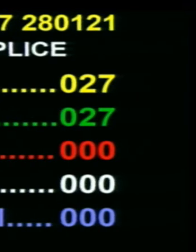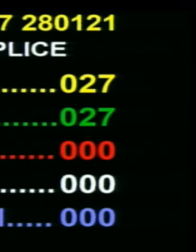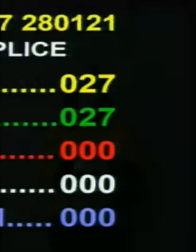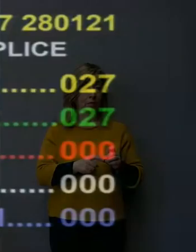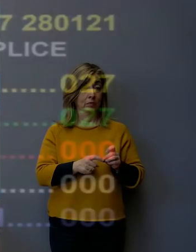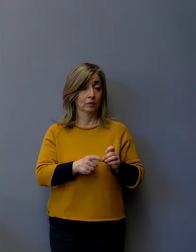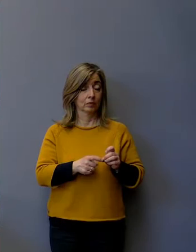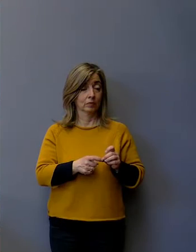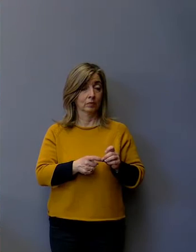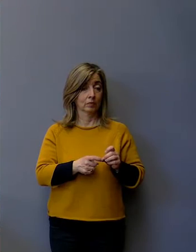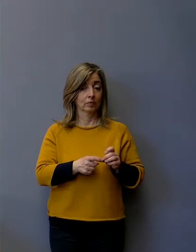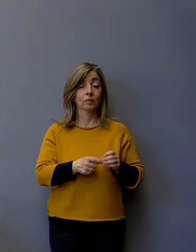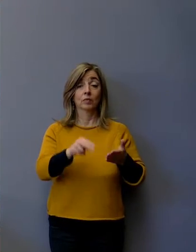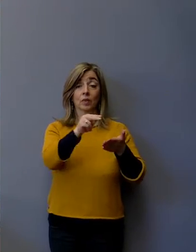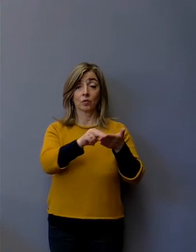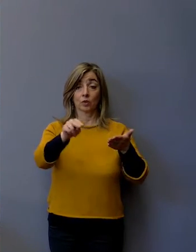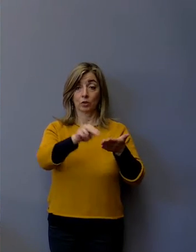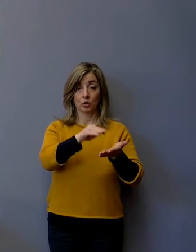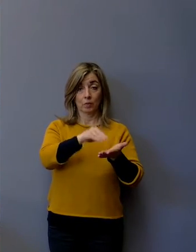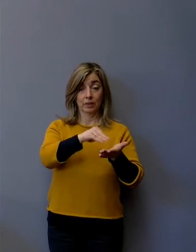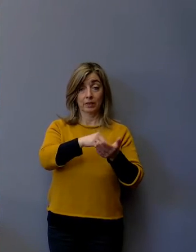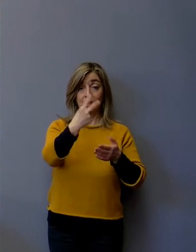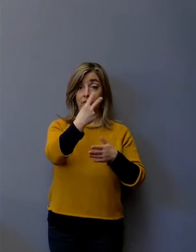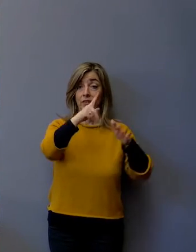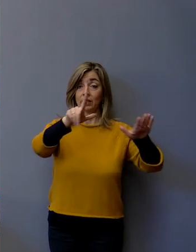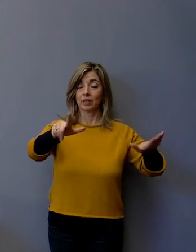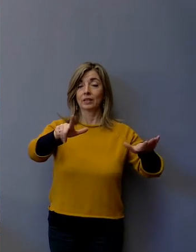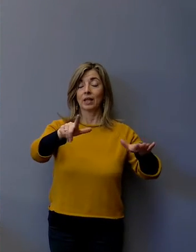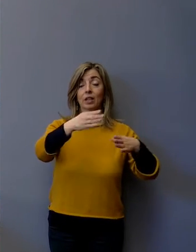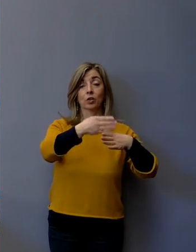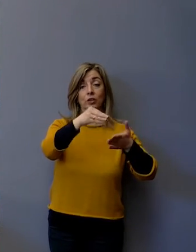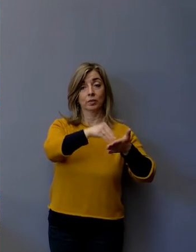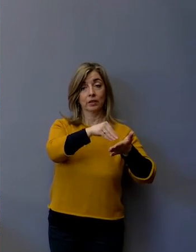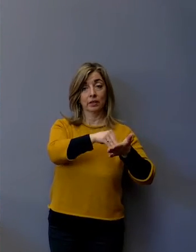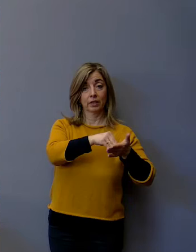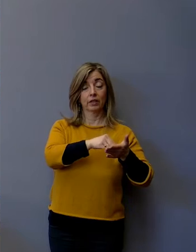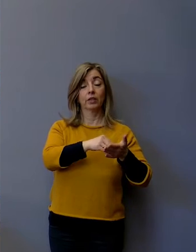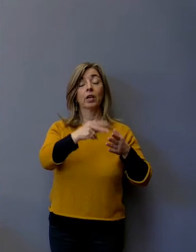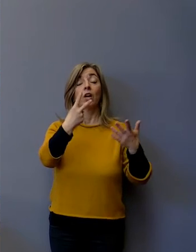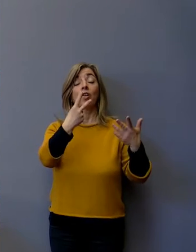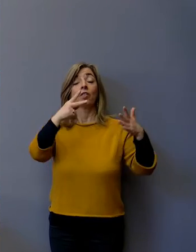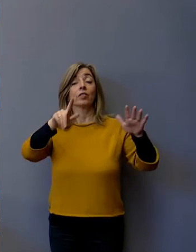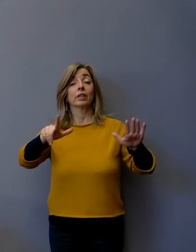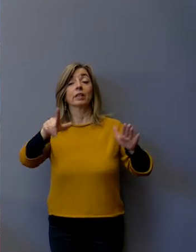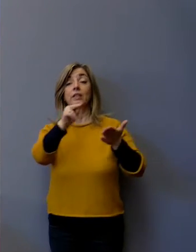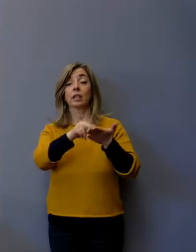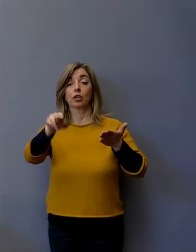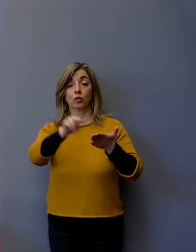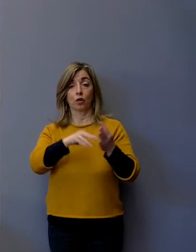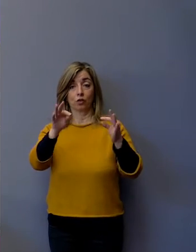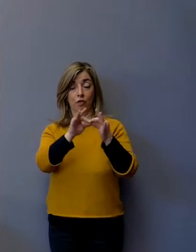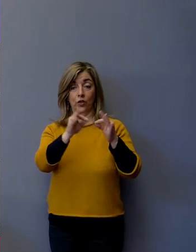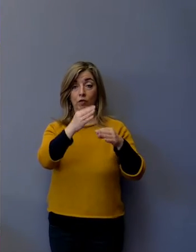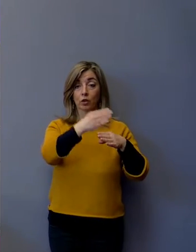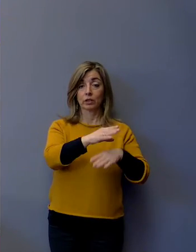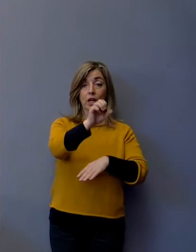esito votazione in presenza 27 consiglieri presenti 27 voti favorevoli consigliere avvenente